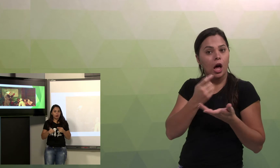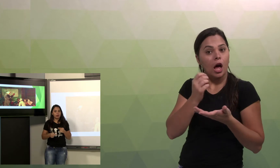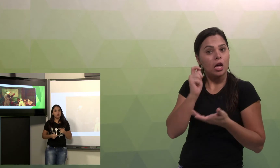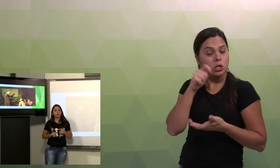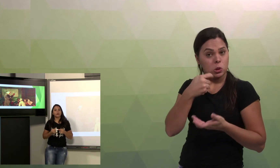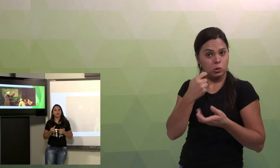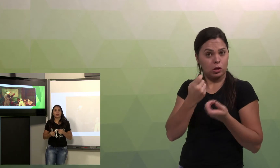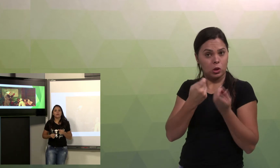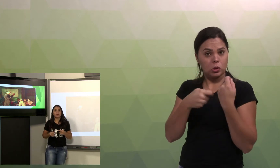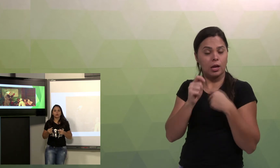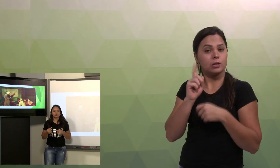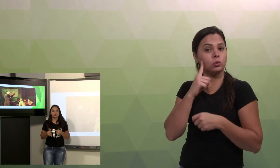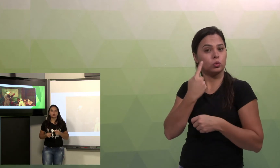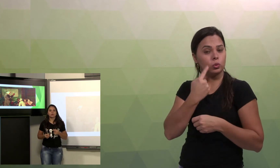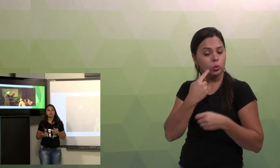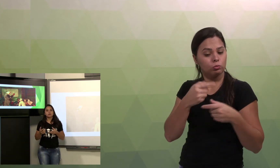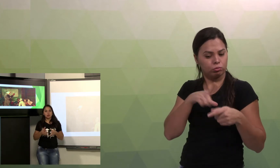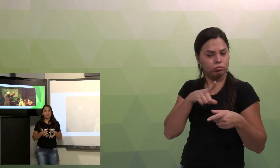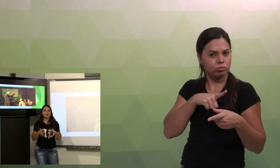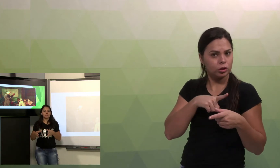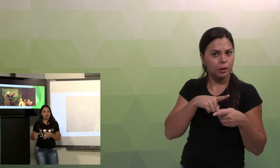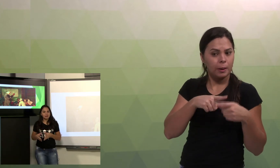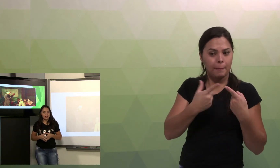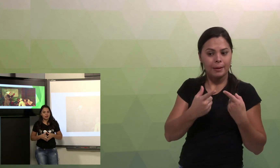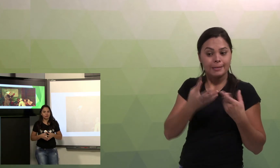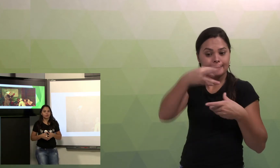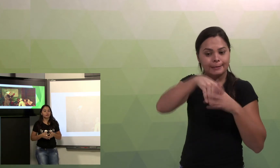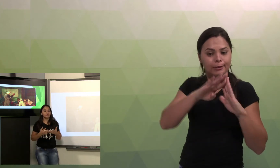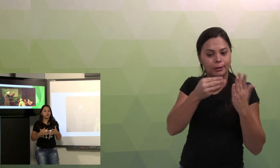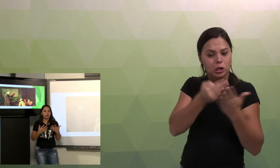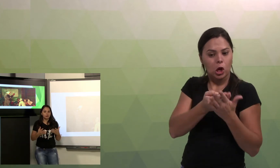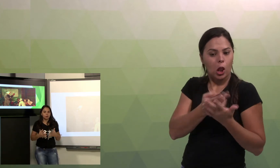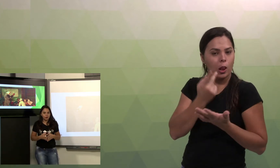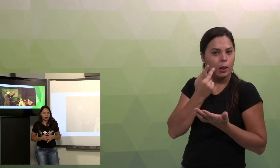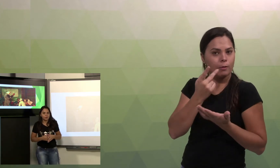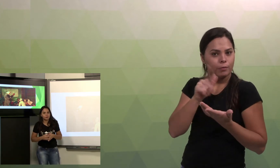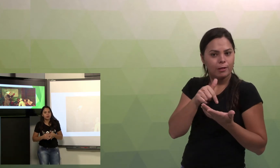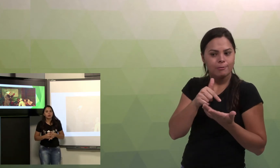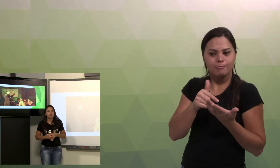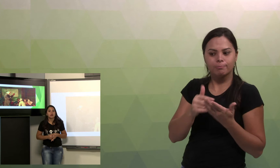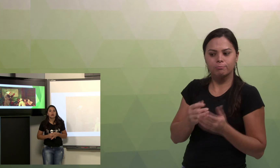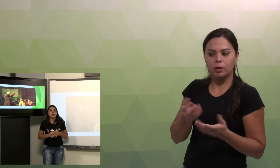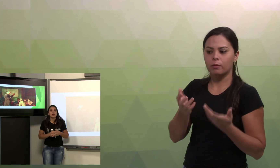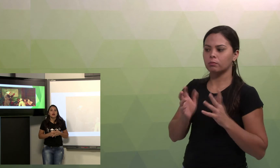sinais. Porém, quando encontravam outros surdos, somente sinalizavam, não deixando a língua morrer.